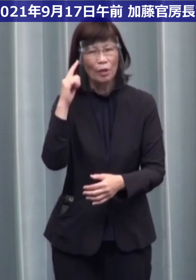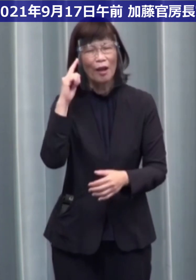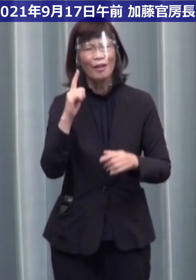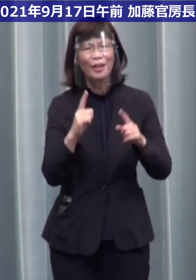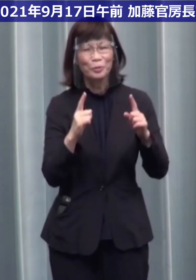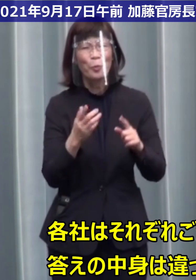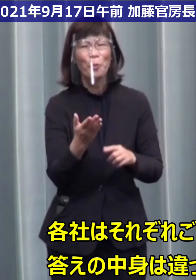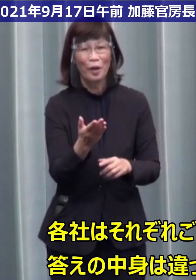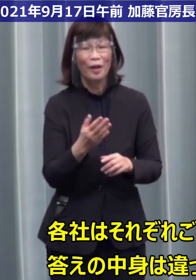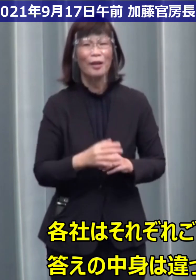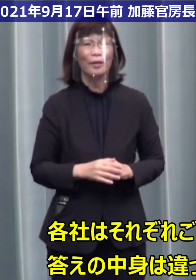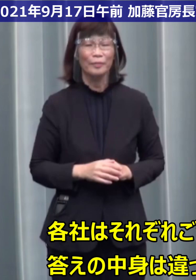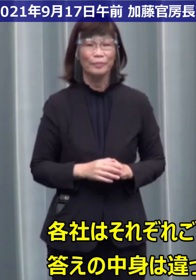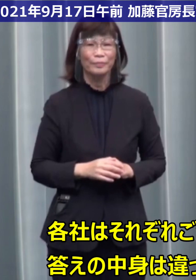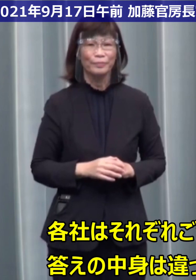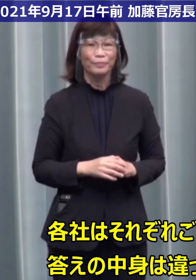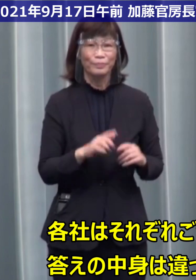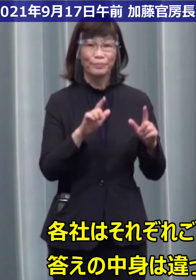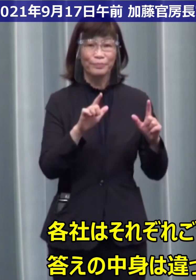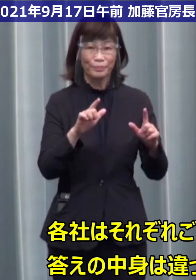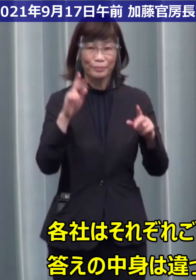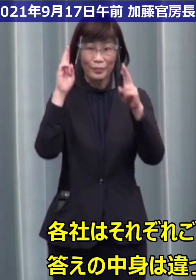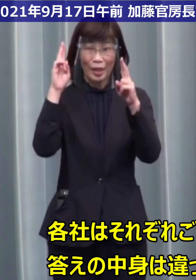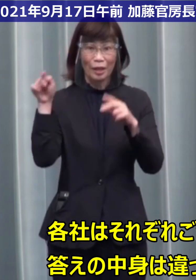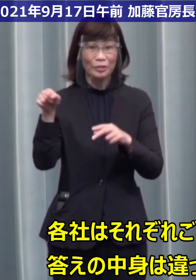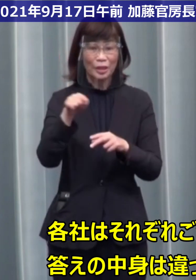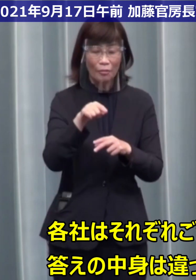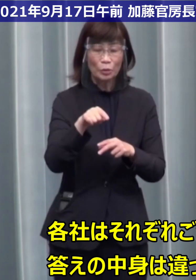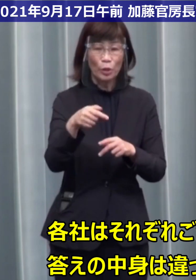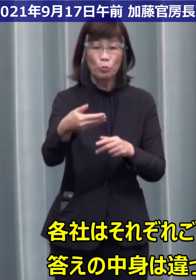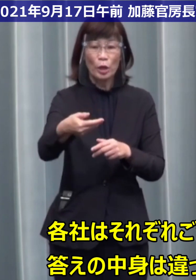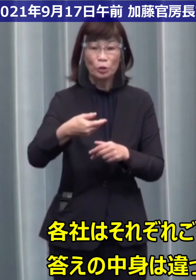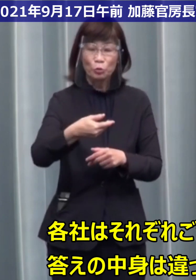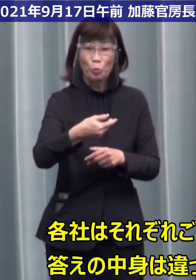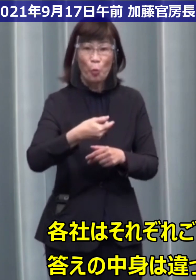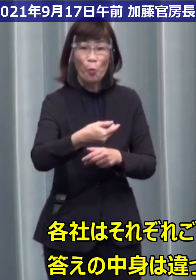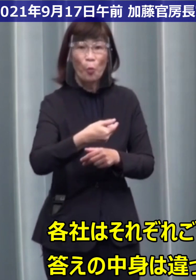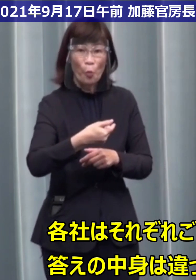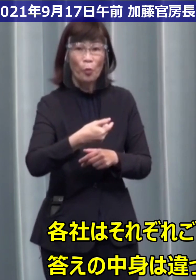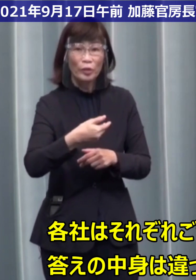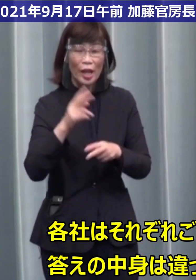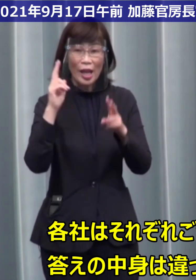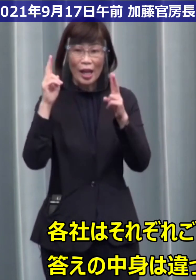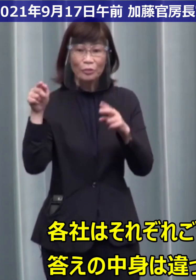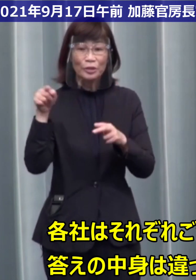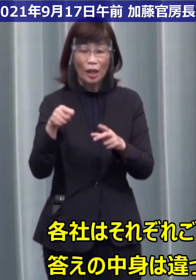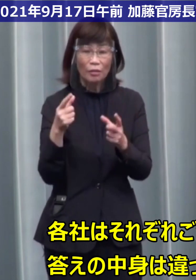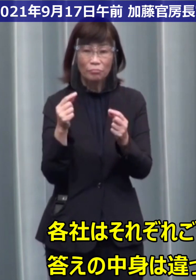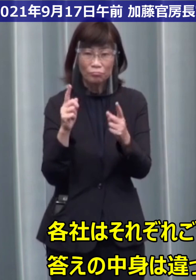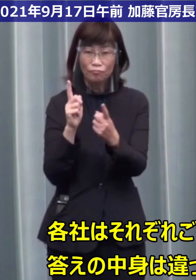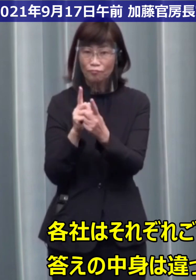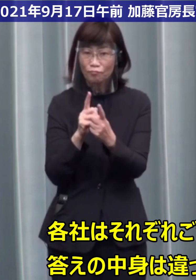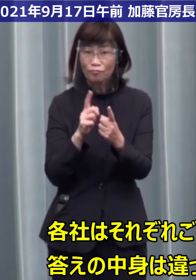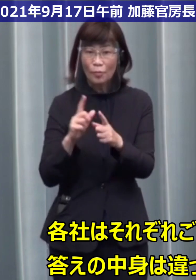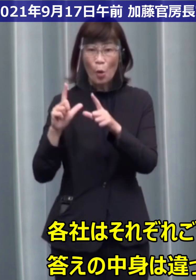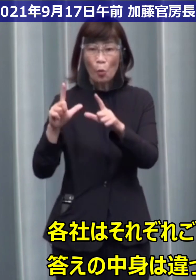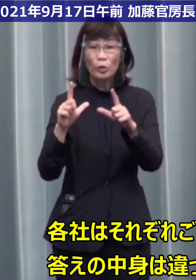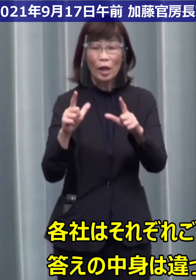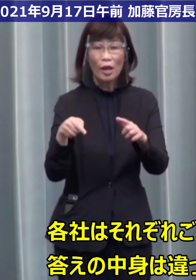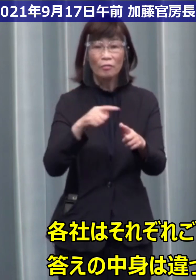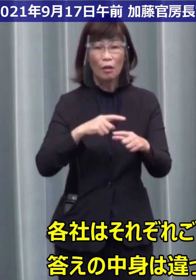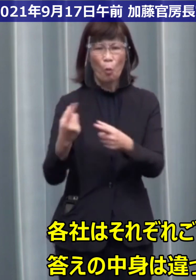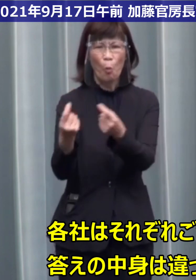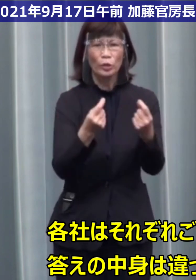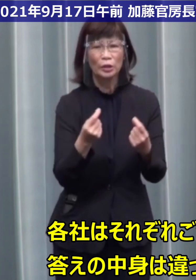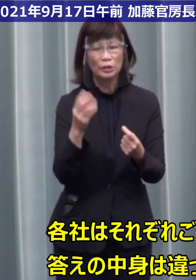その各社はそれぞれご質問いただいて、各社ごとに答えの 中身が違っているという